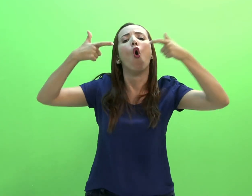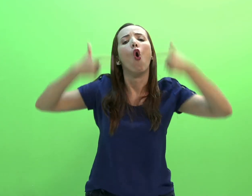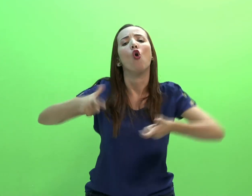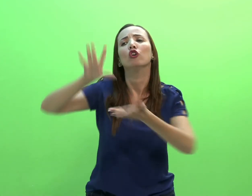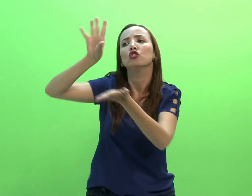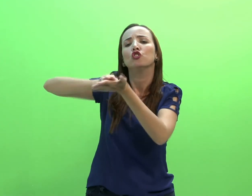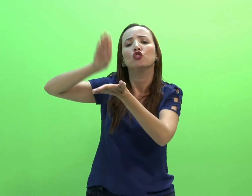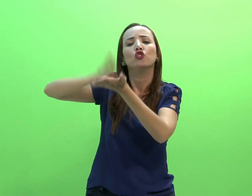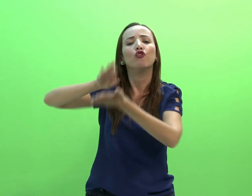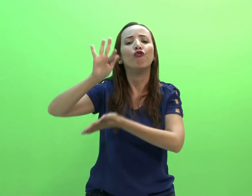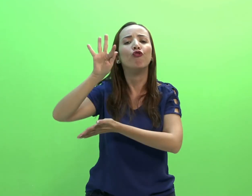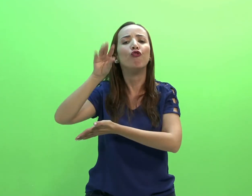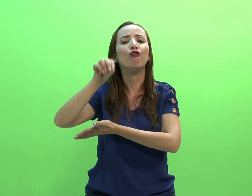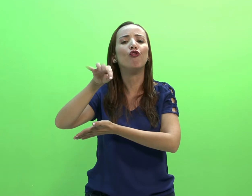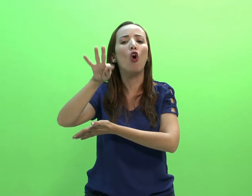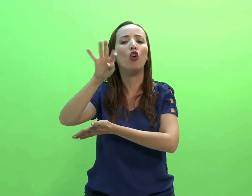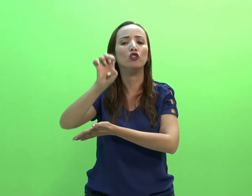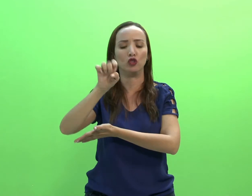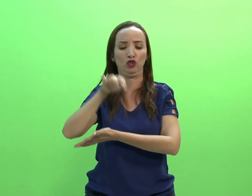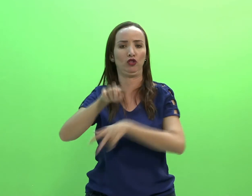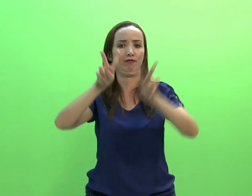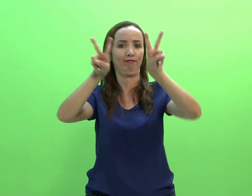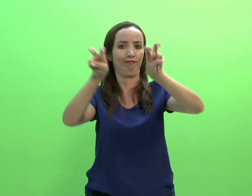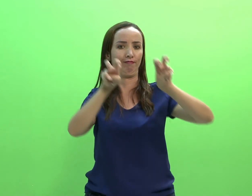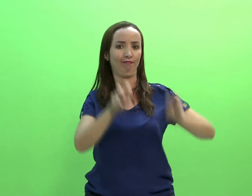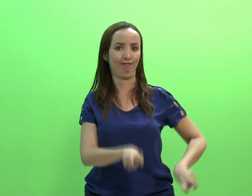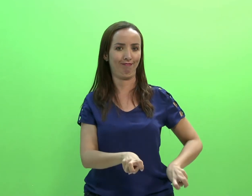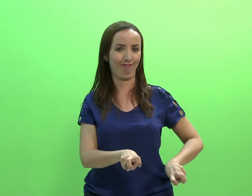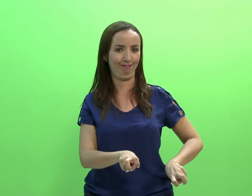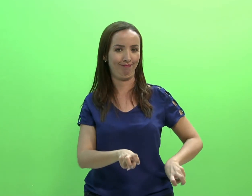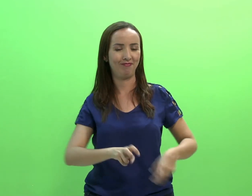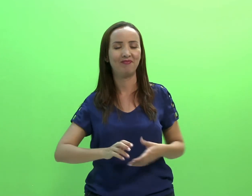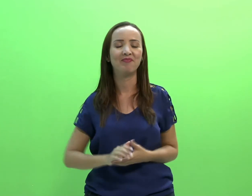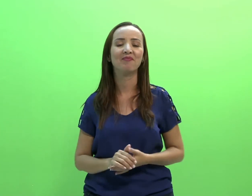auxiliá-lo a encontrar fonte,